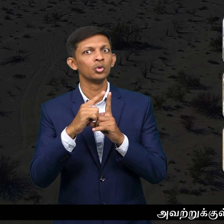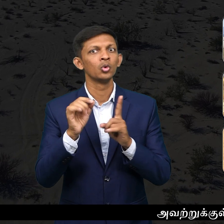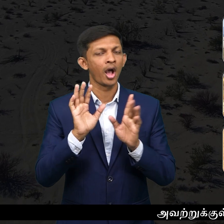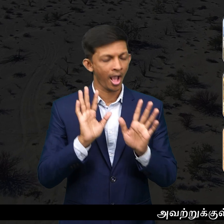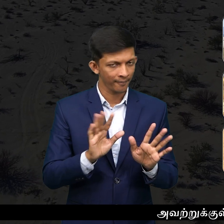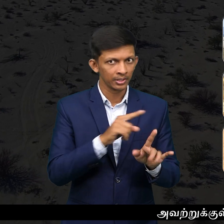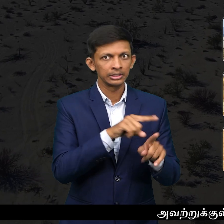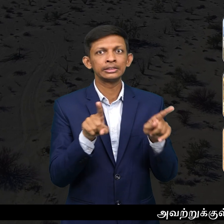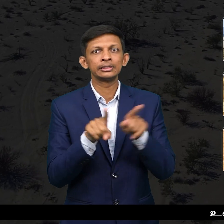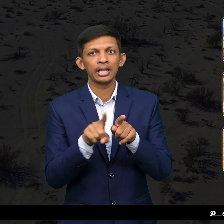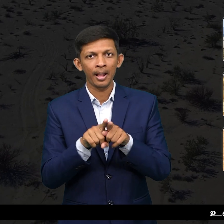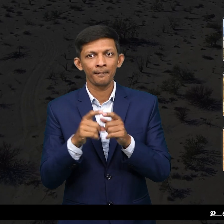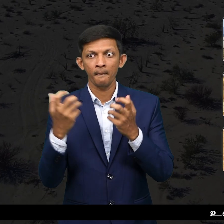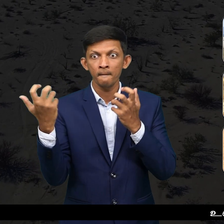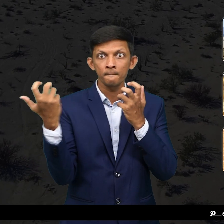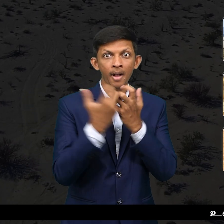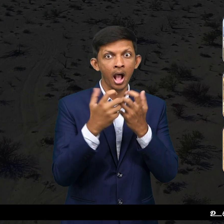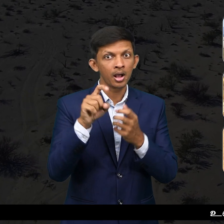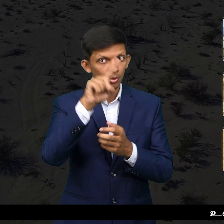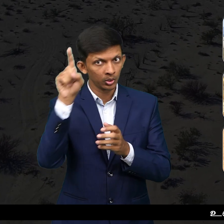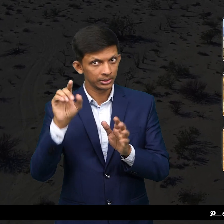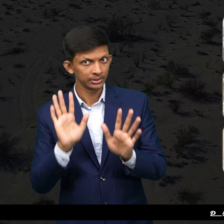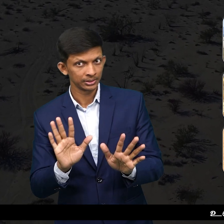அவற்றிற்குள் ஒத்த தழுவல்கள் உள்ளதா?